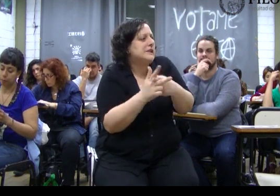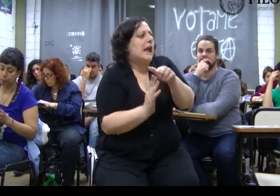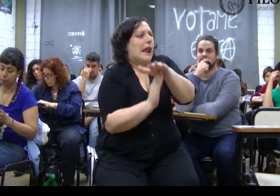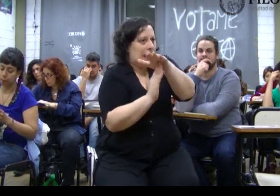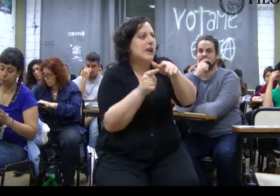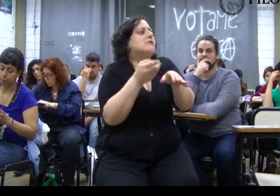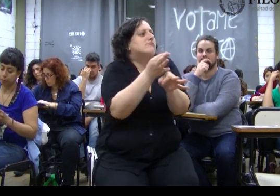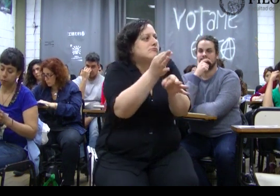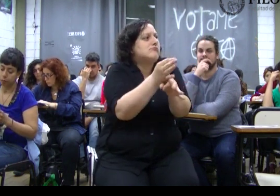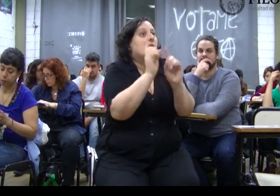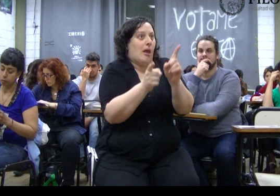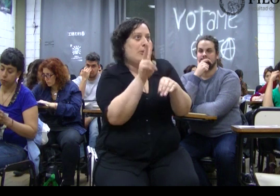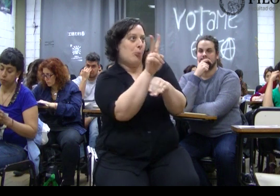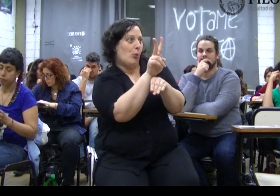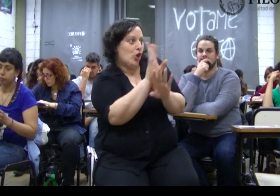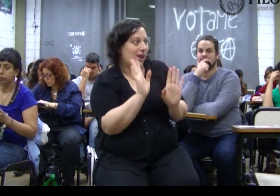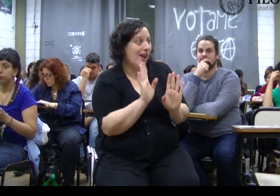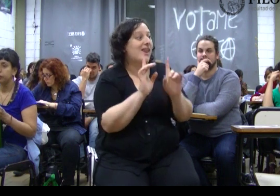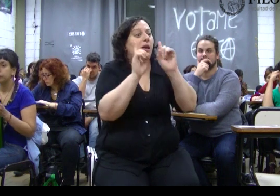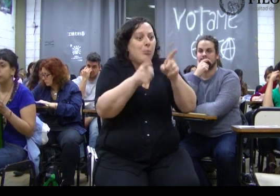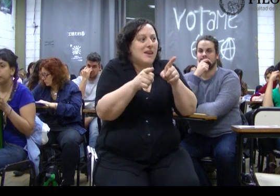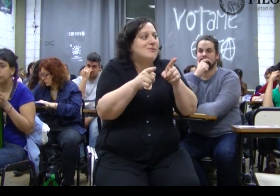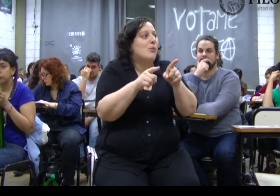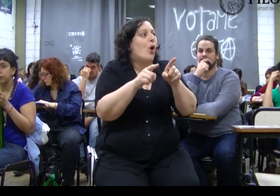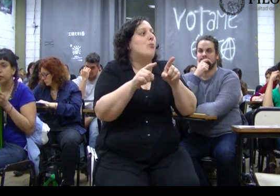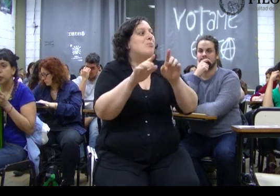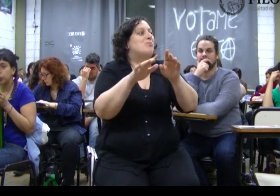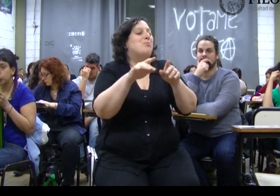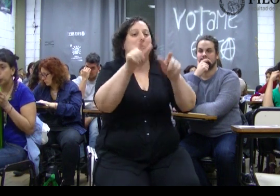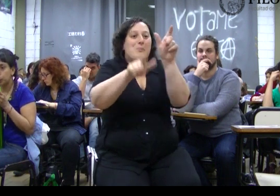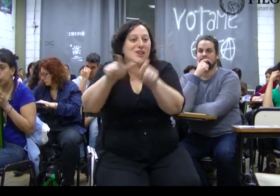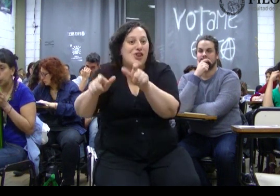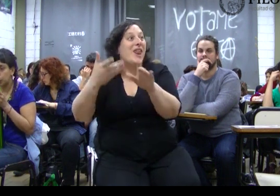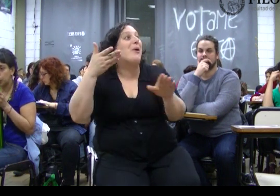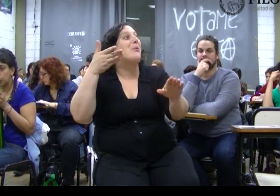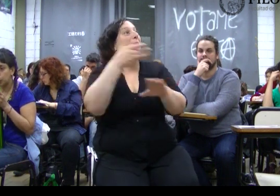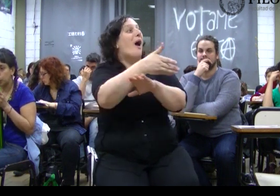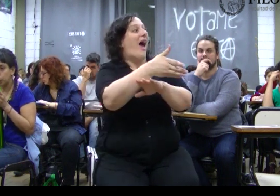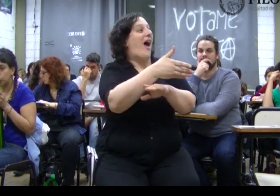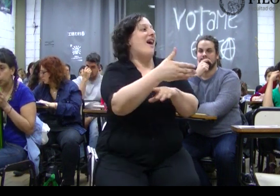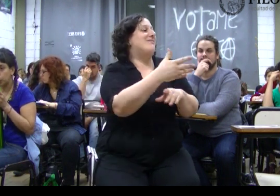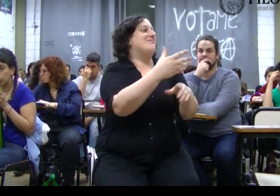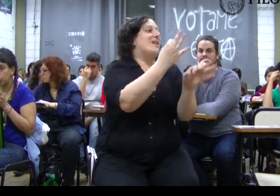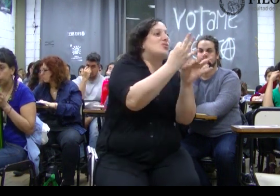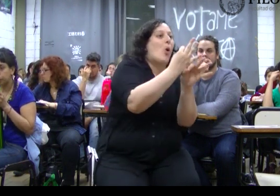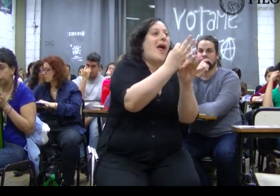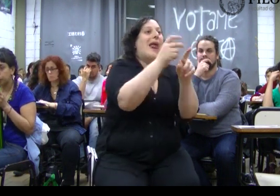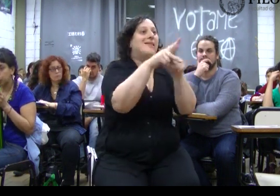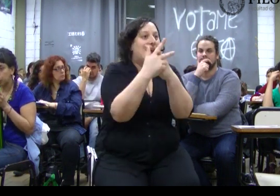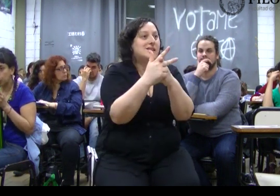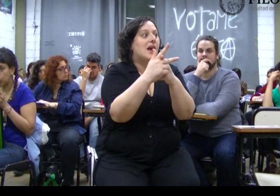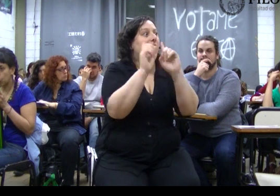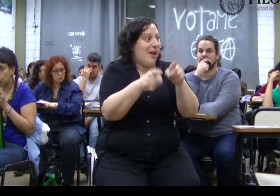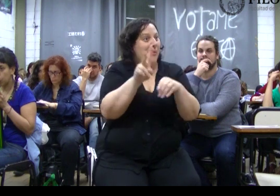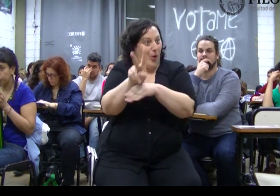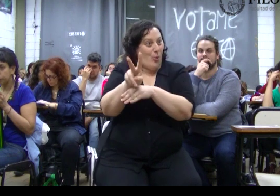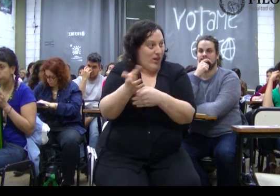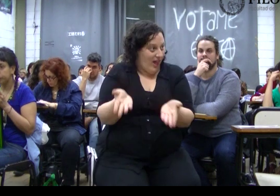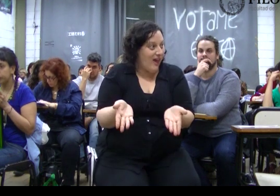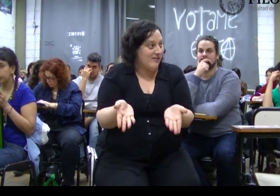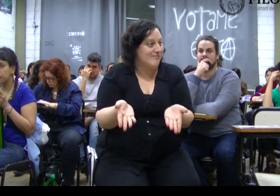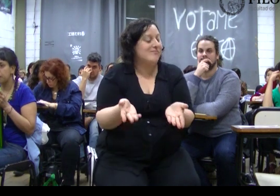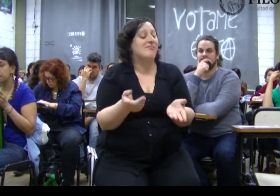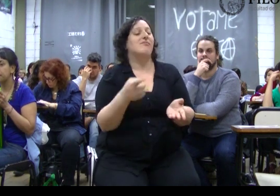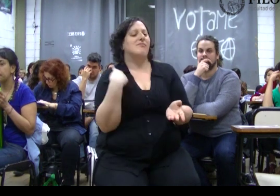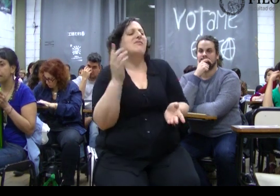de estos talleres. Hemos tomado seguro todos conocimientos de que han tenido algunos problemas, algunas